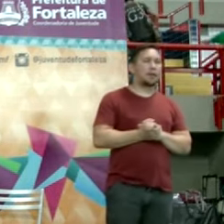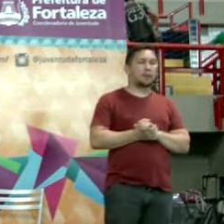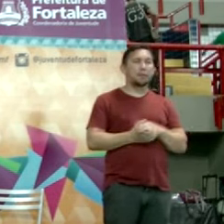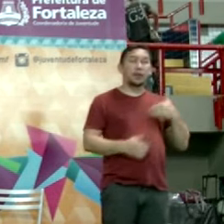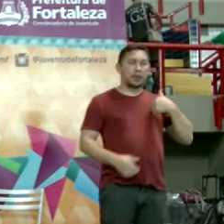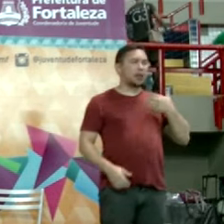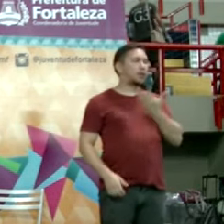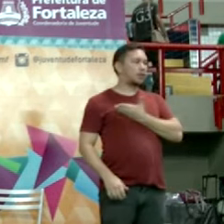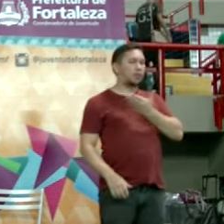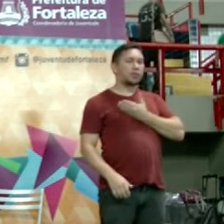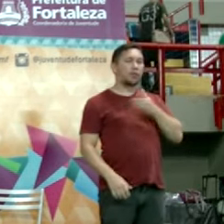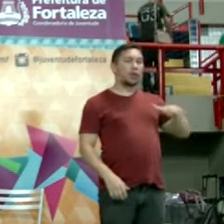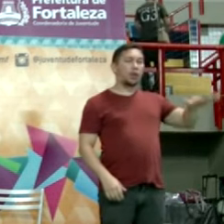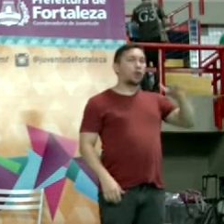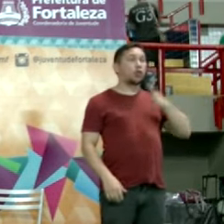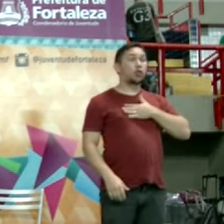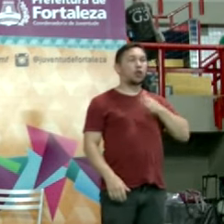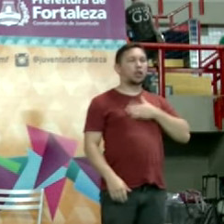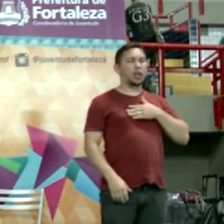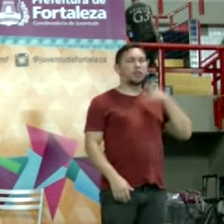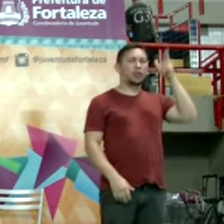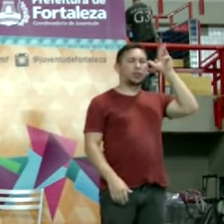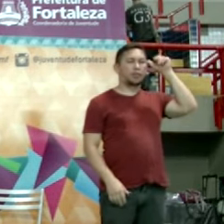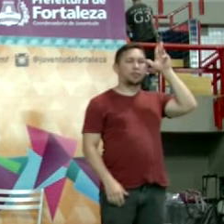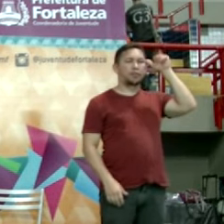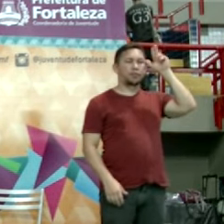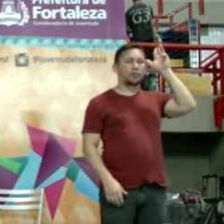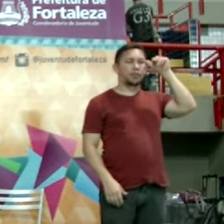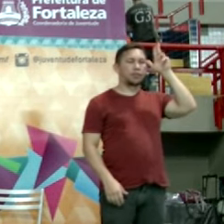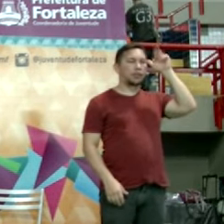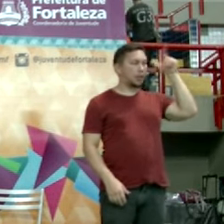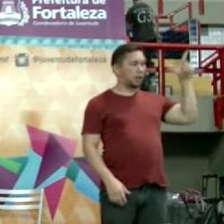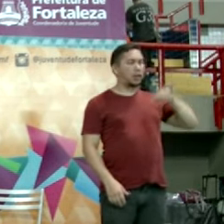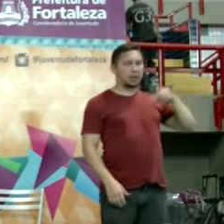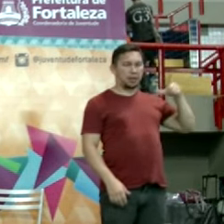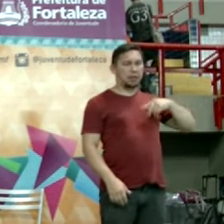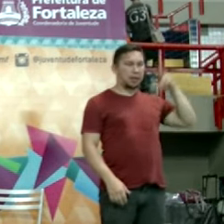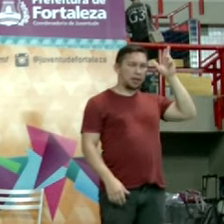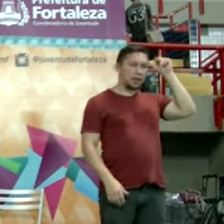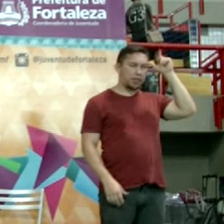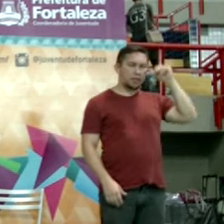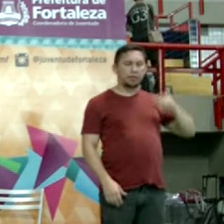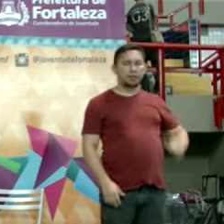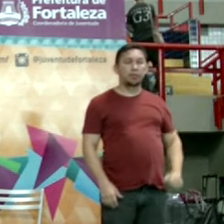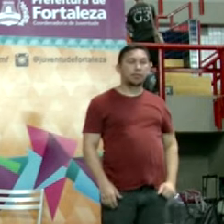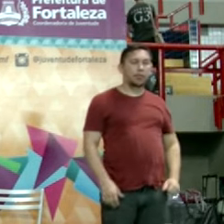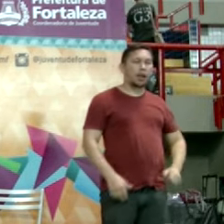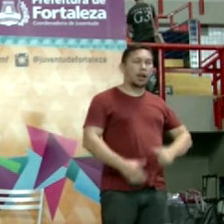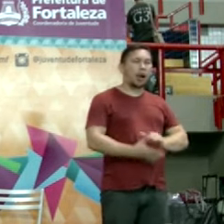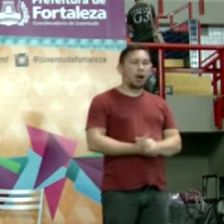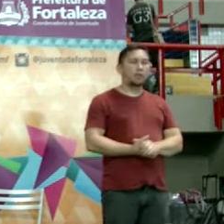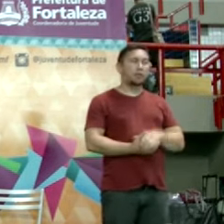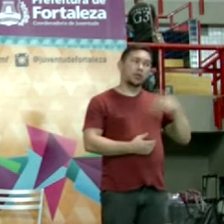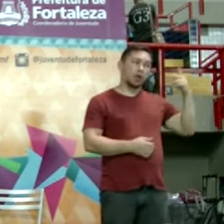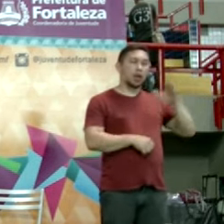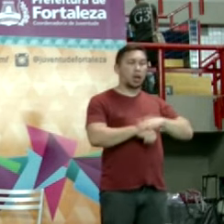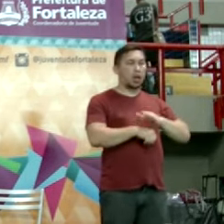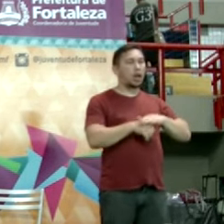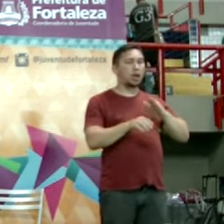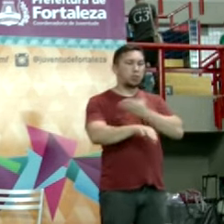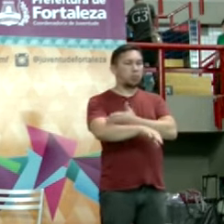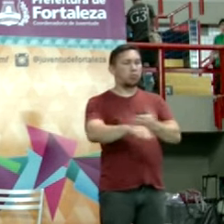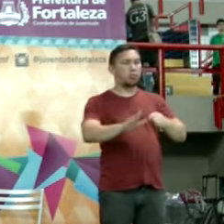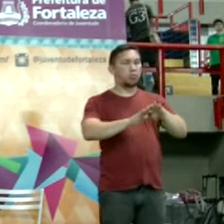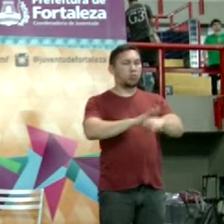Eu já tive amigos que gostavam de cavalo. Cavalo, ter cavalo. Veja bem, era hobby. Sabe